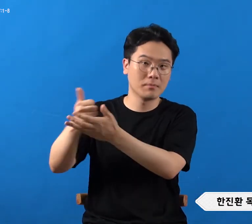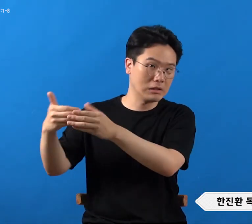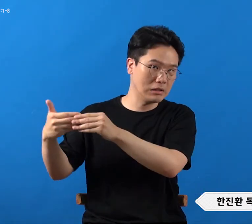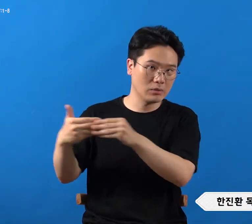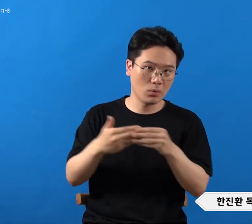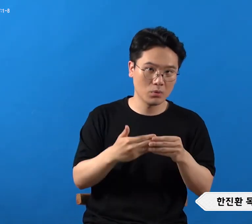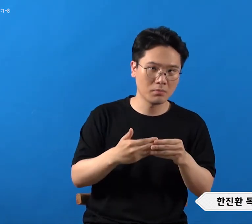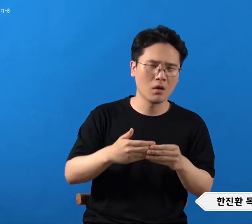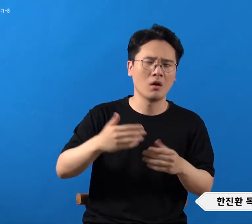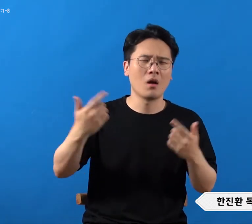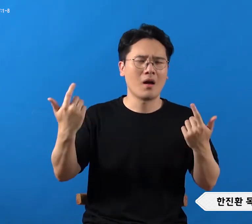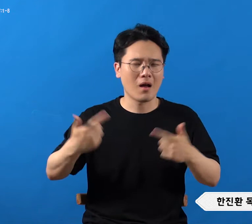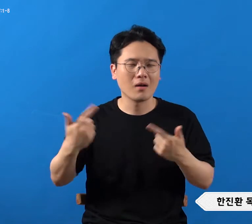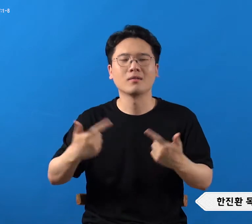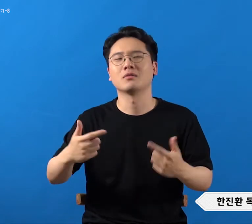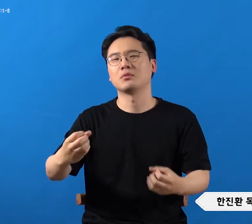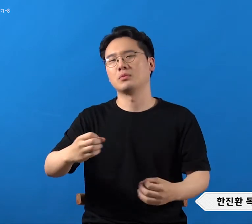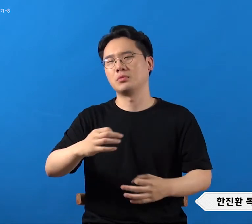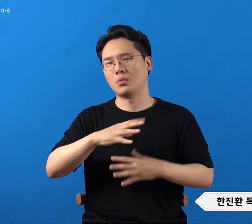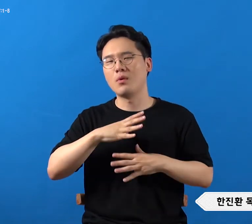인도하심이 얼마나 놀랍습니까?